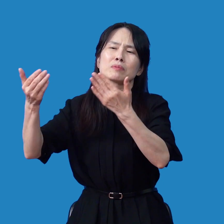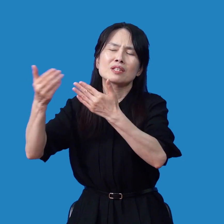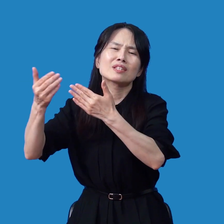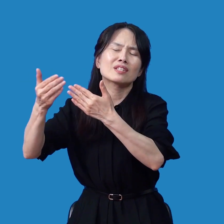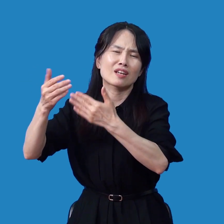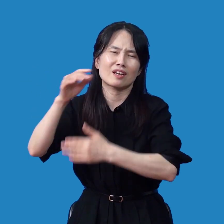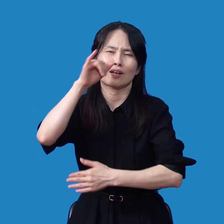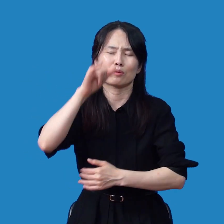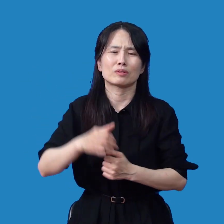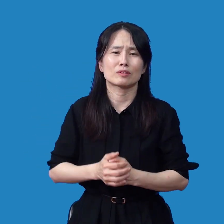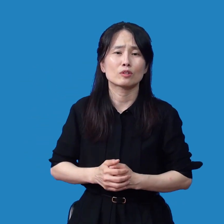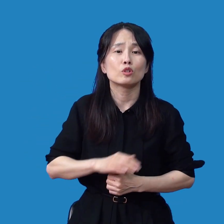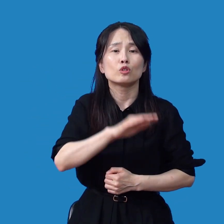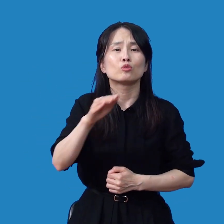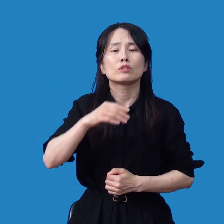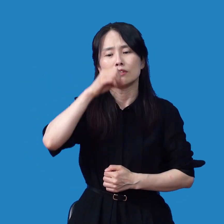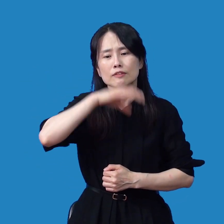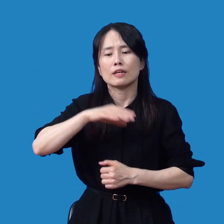하나님을 믿기만 하면 됩니다.